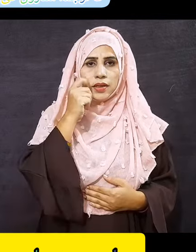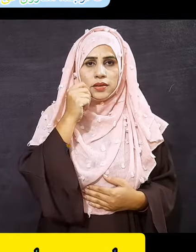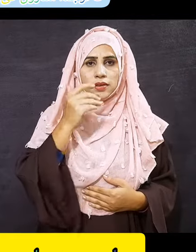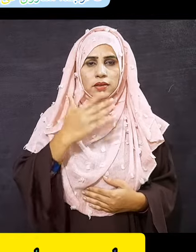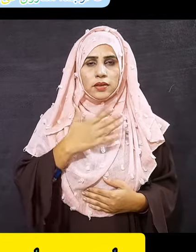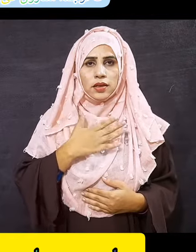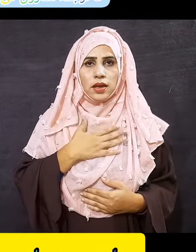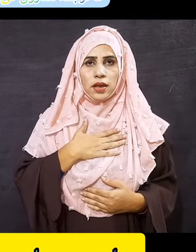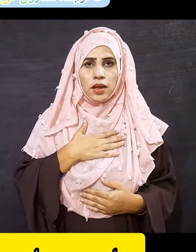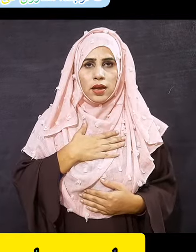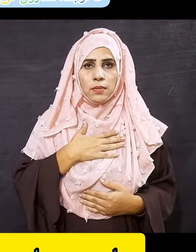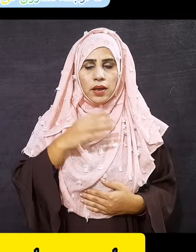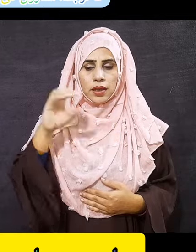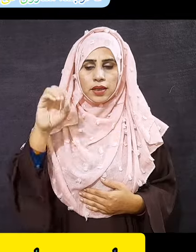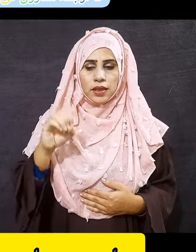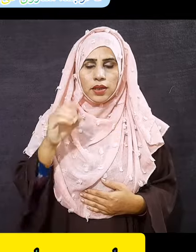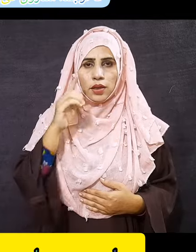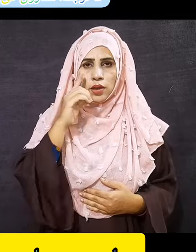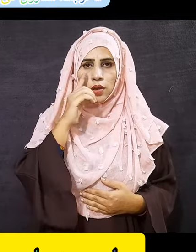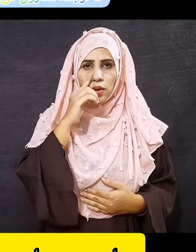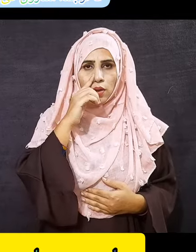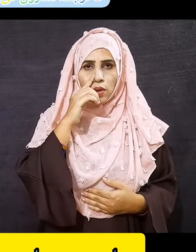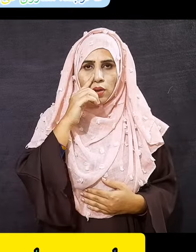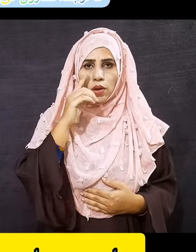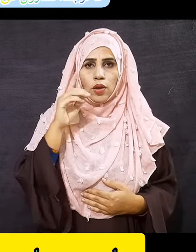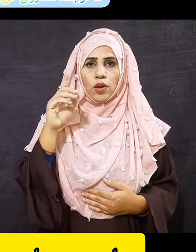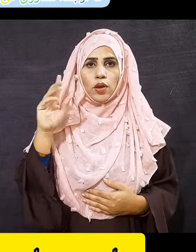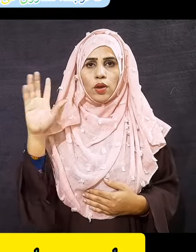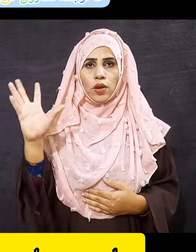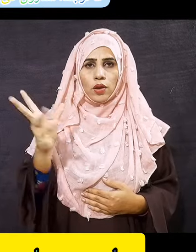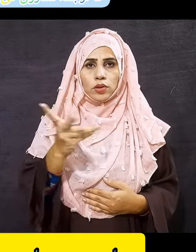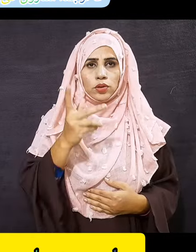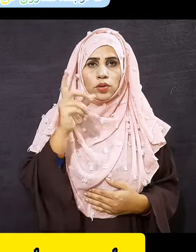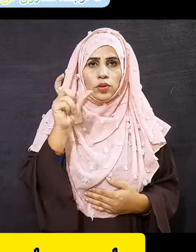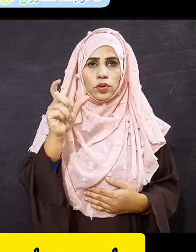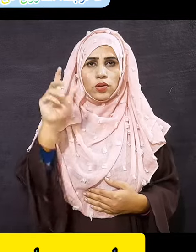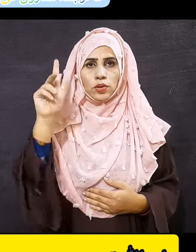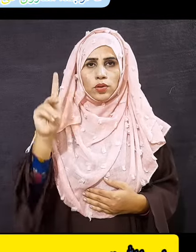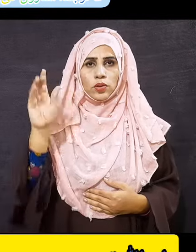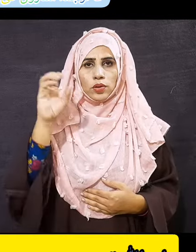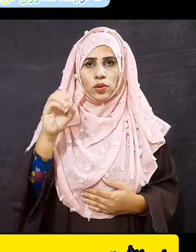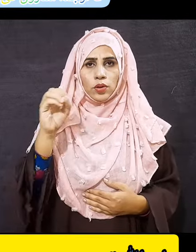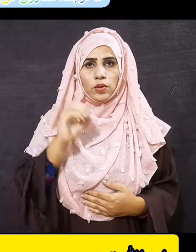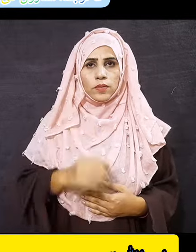ہماری عورتوں کو